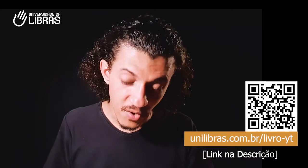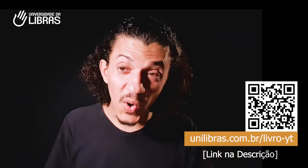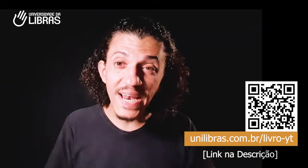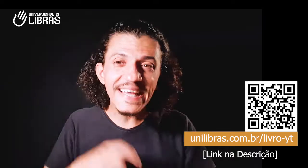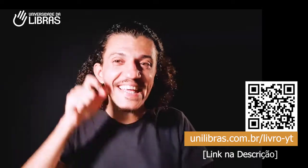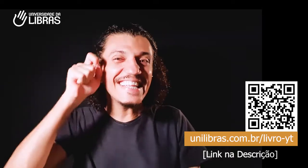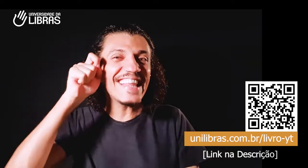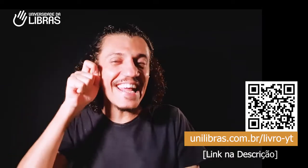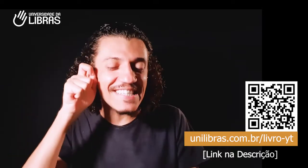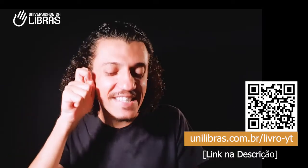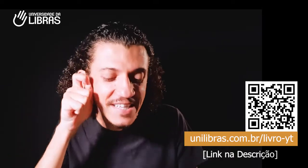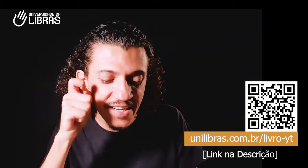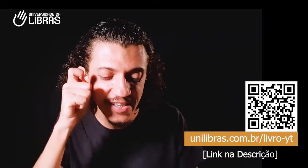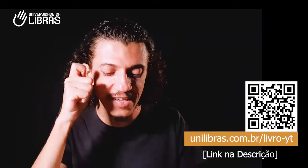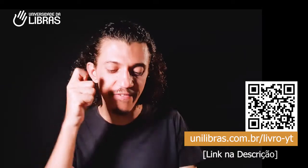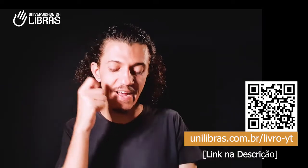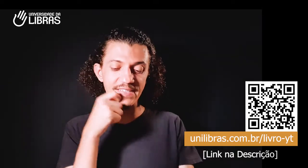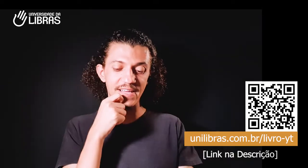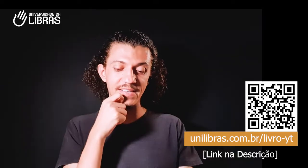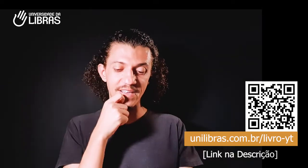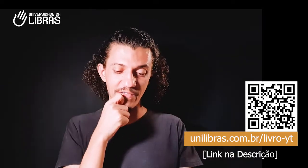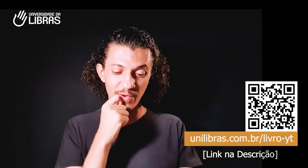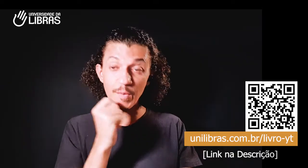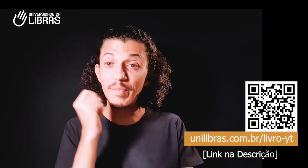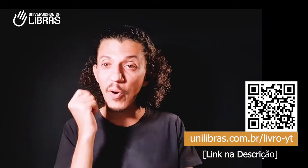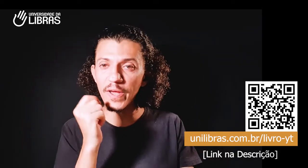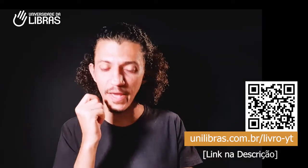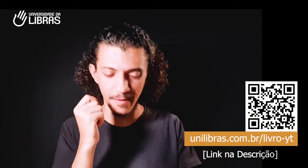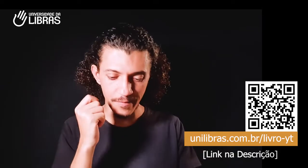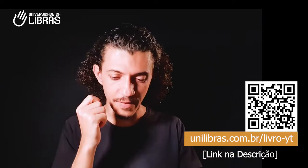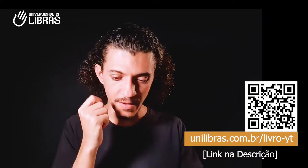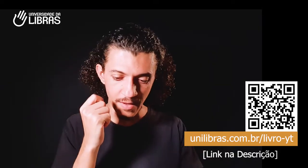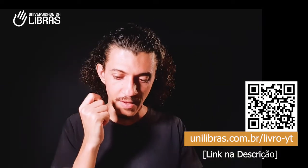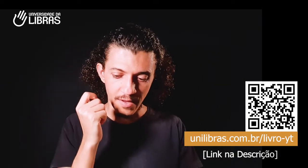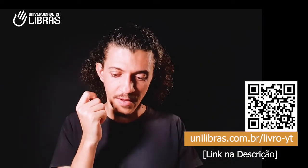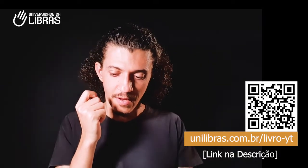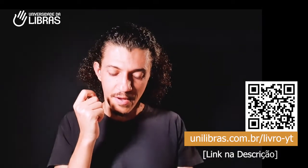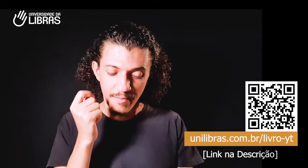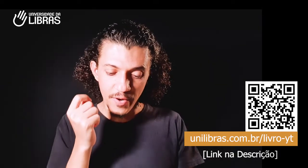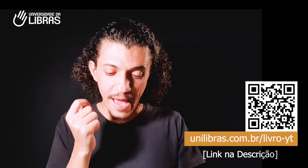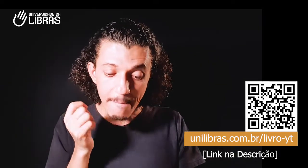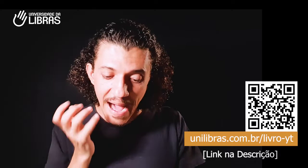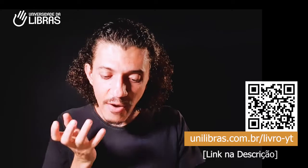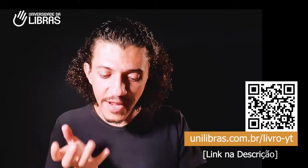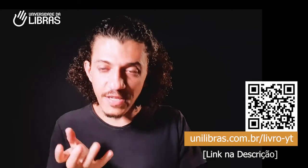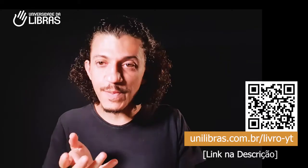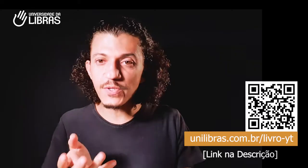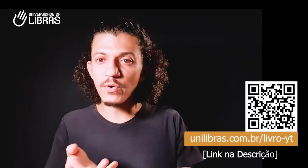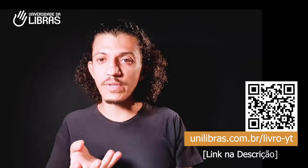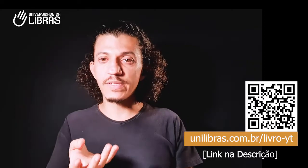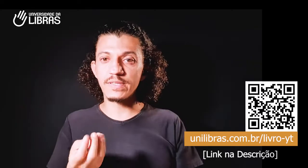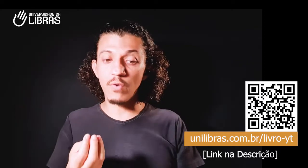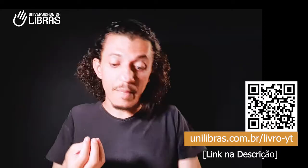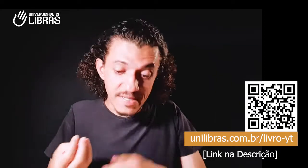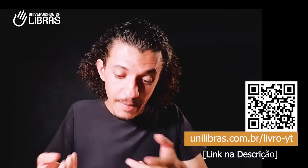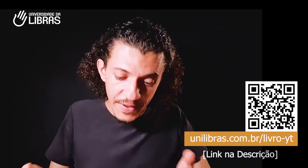E olha que interessante essa frase que ela escreveu poc é porque a maioria das pessoas que estão começando